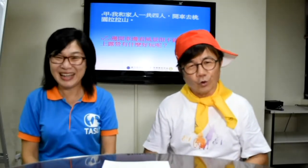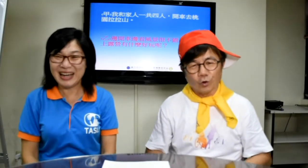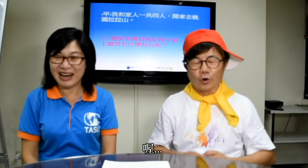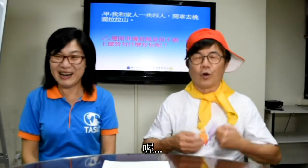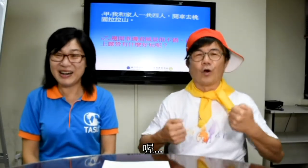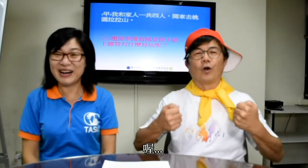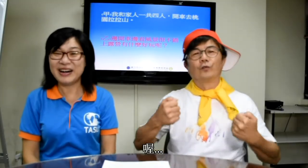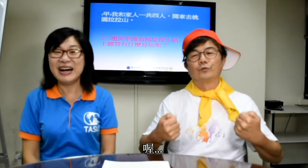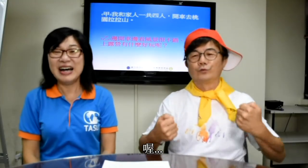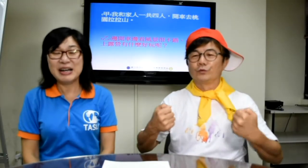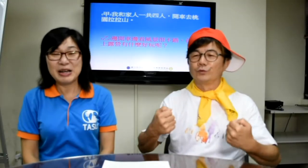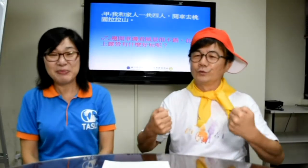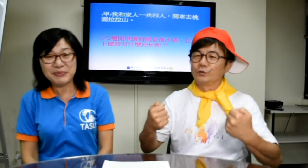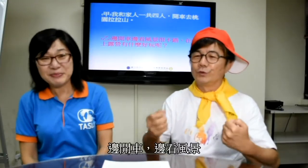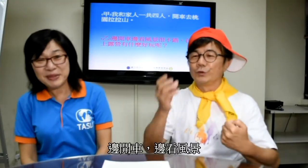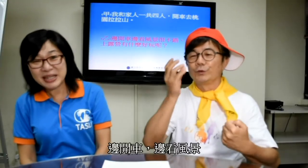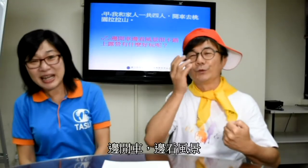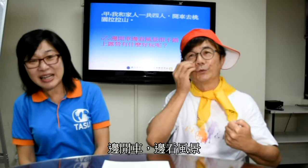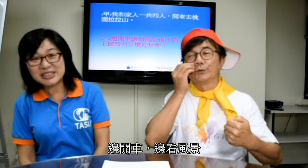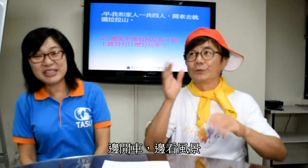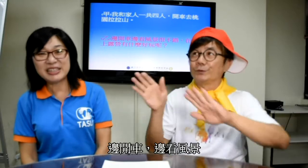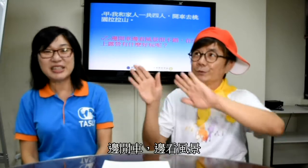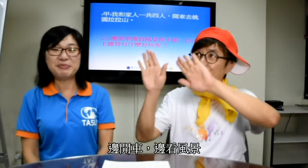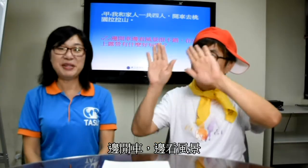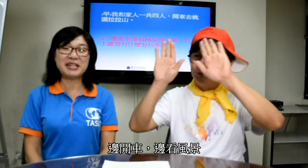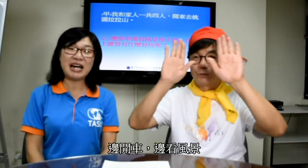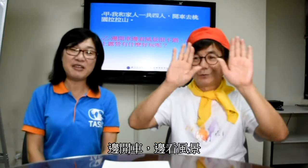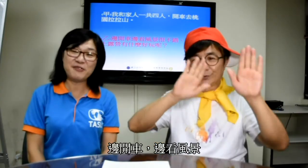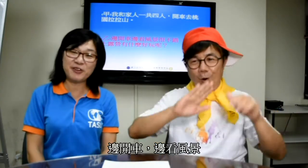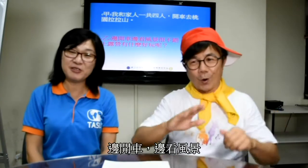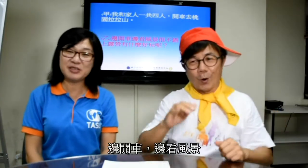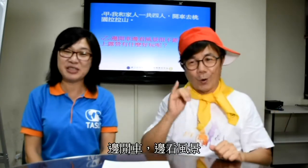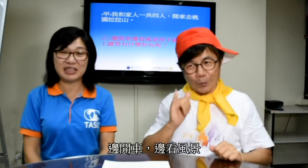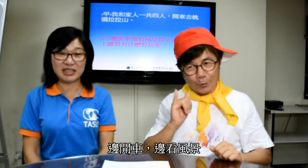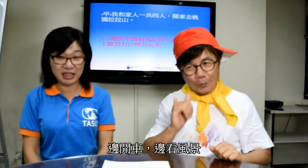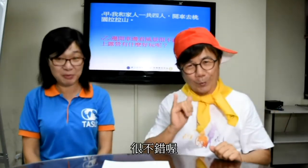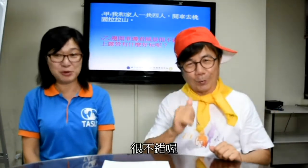哦，边开车边看风景，很不错